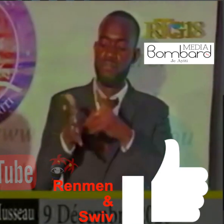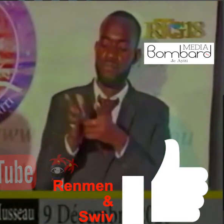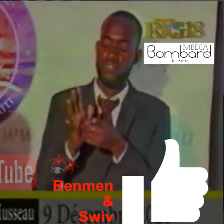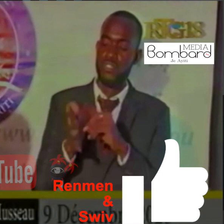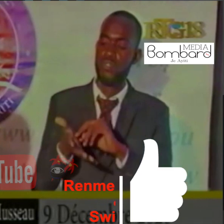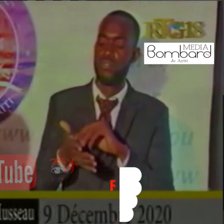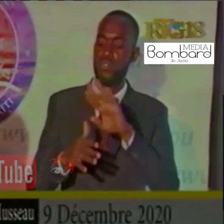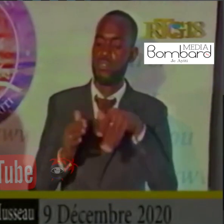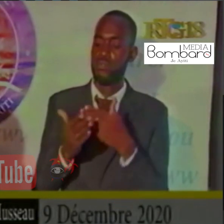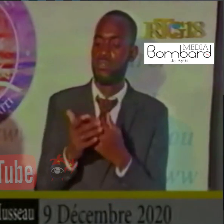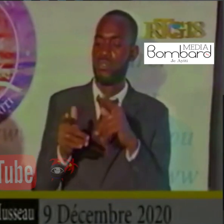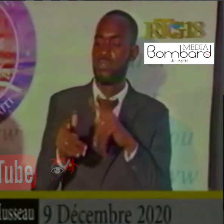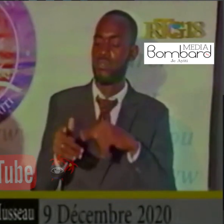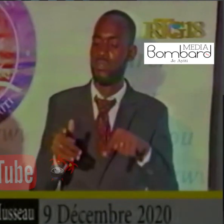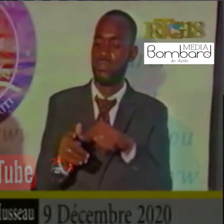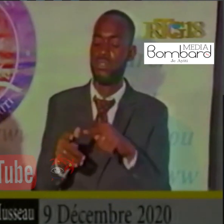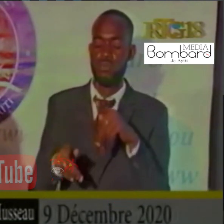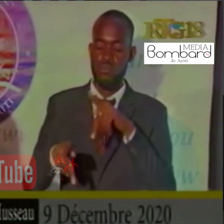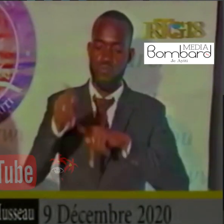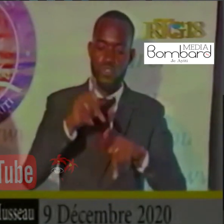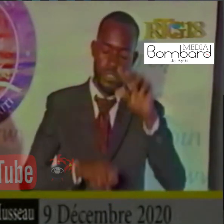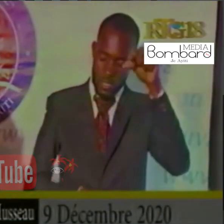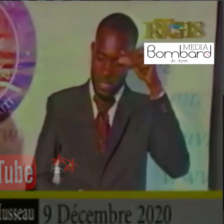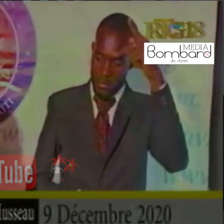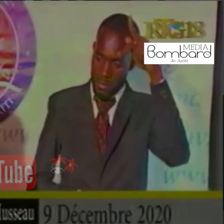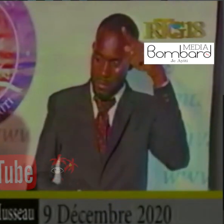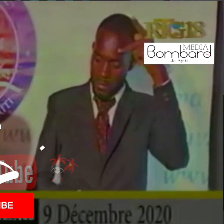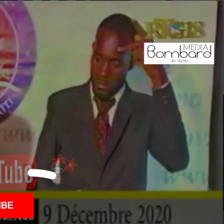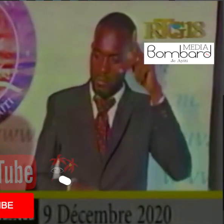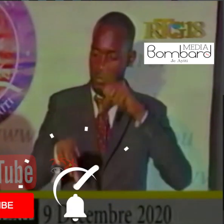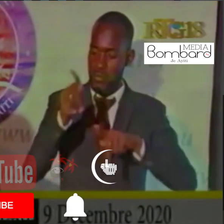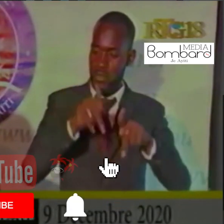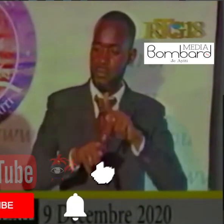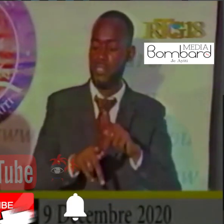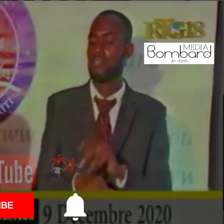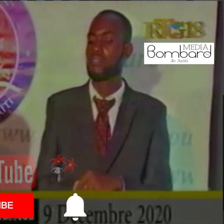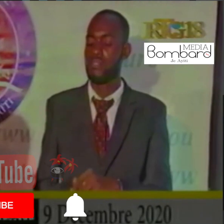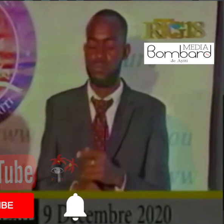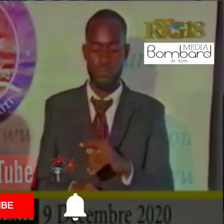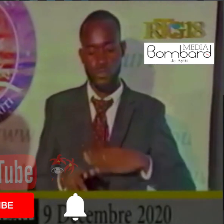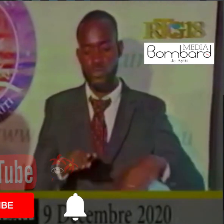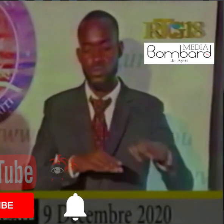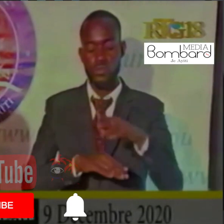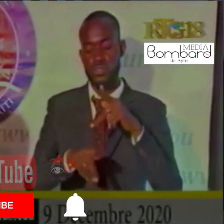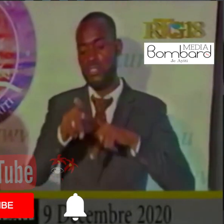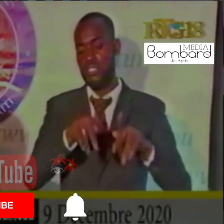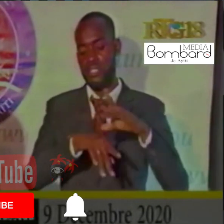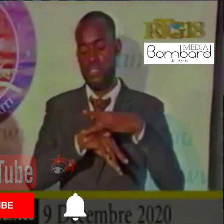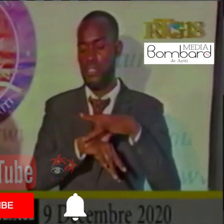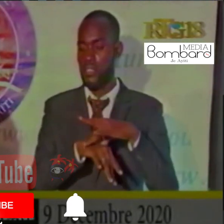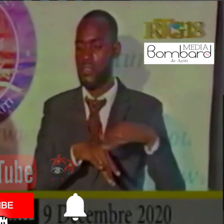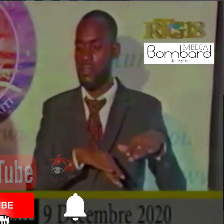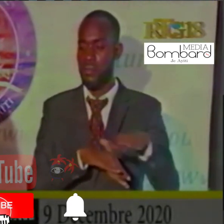l'opérationnalisation des partis, des politiques publiques sur l'ensemble des territoires et par rapport